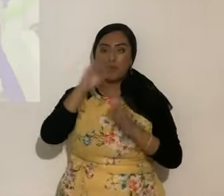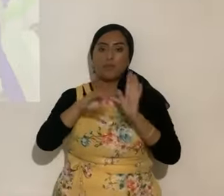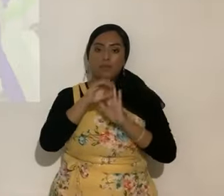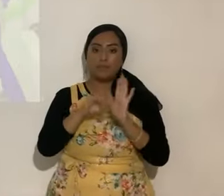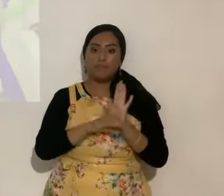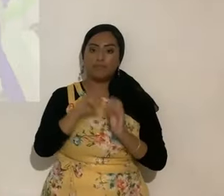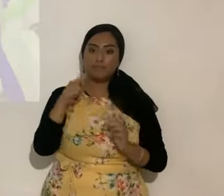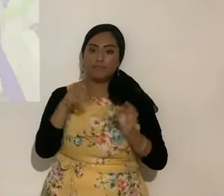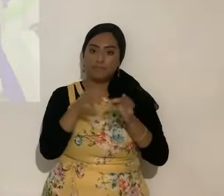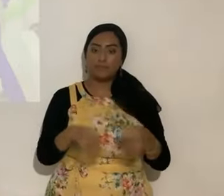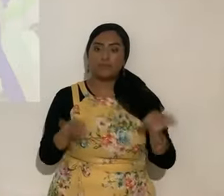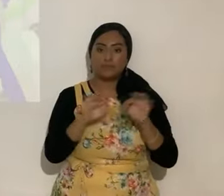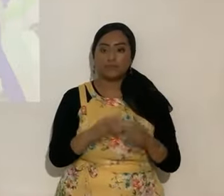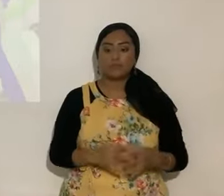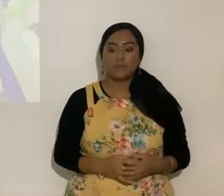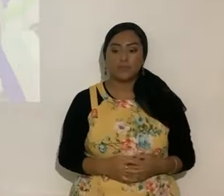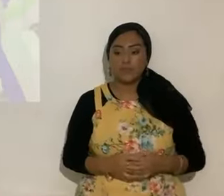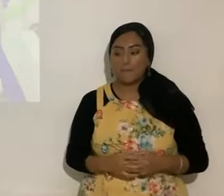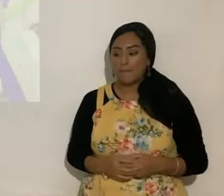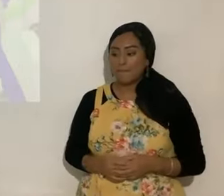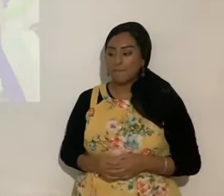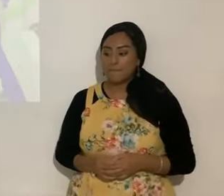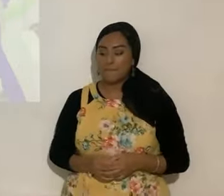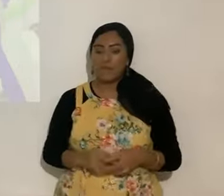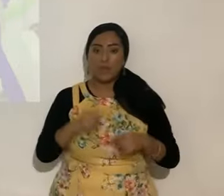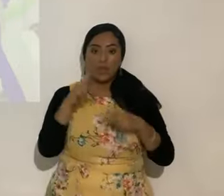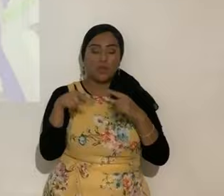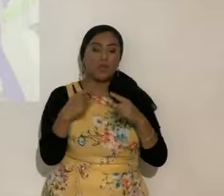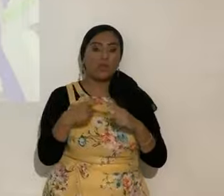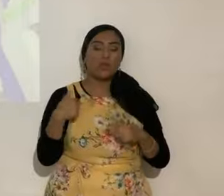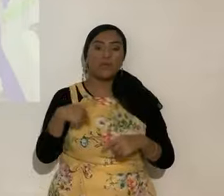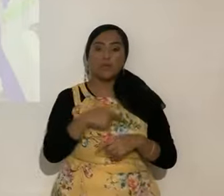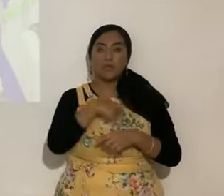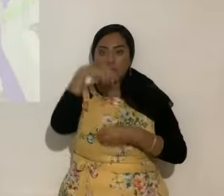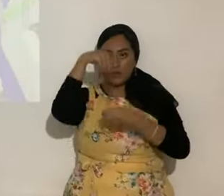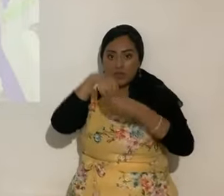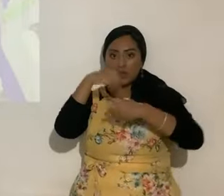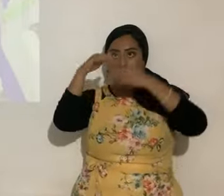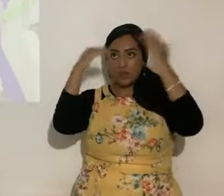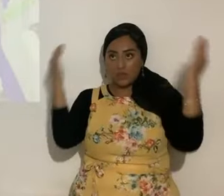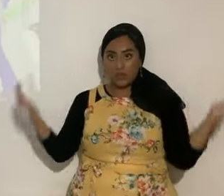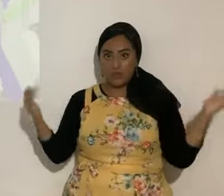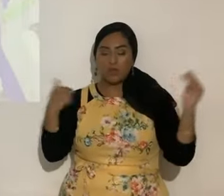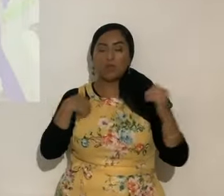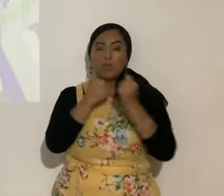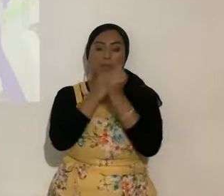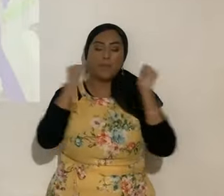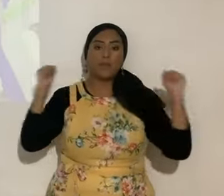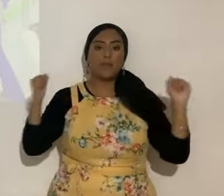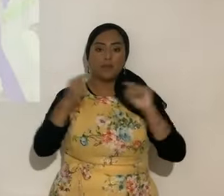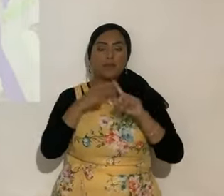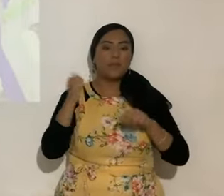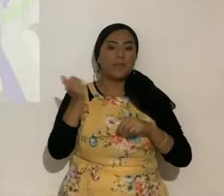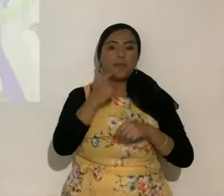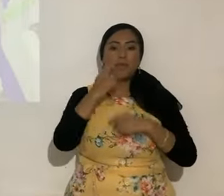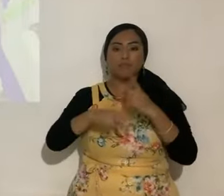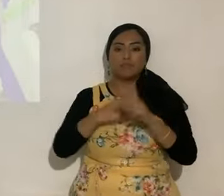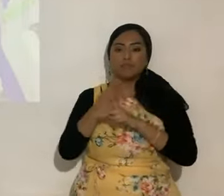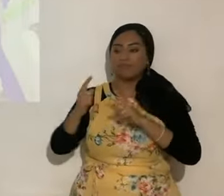sus mandamientos. Entonces, a ver. Al estar en el cielo, estaremos a salvo de todo tipo de ataque,